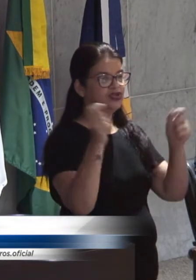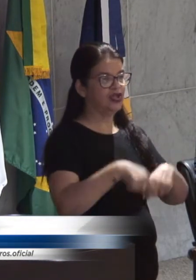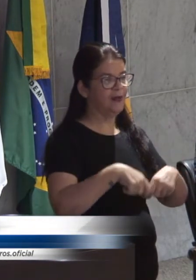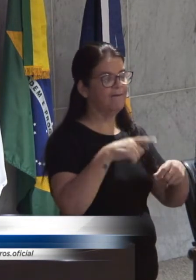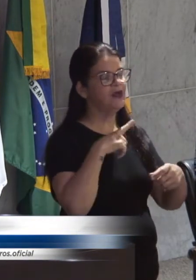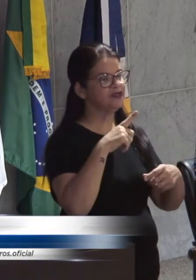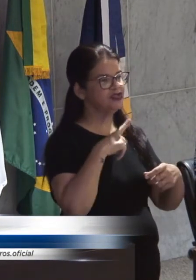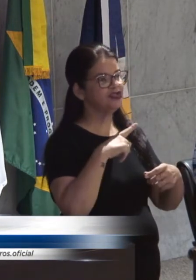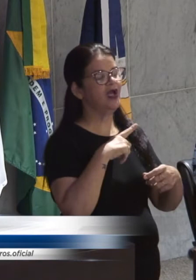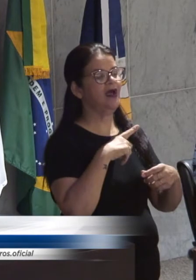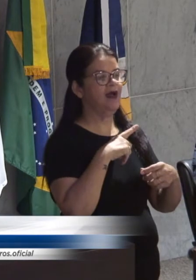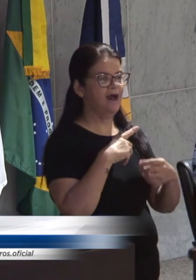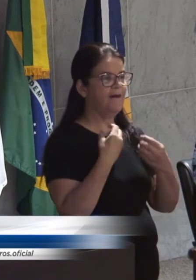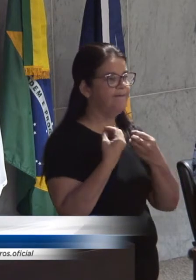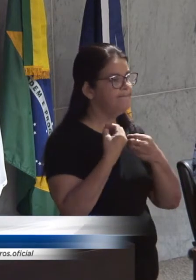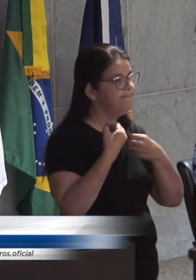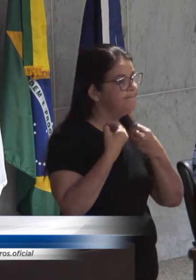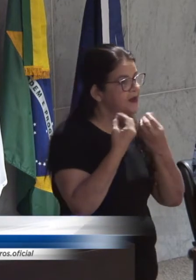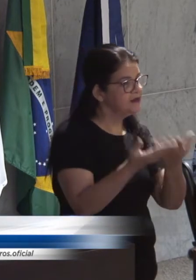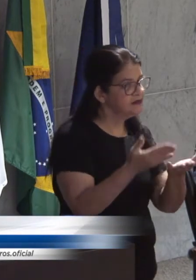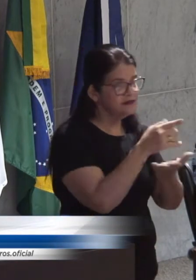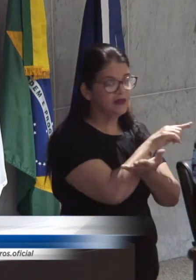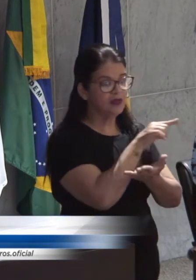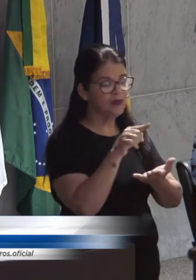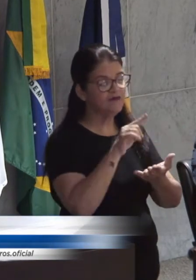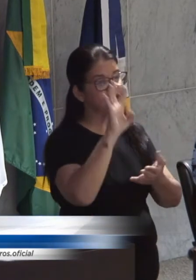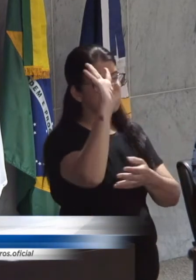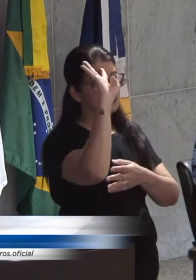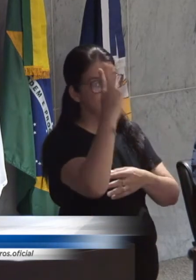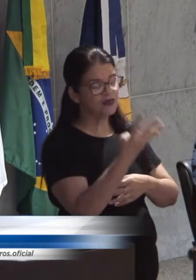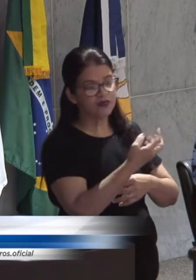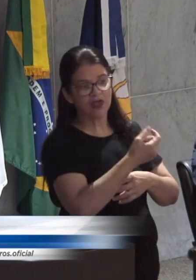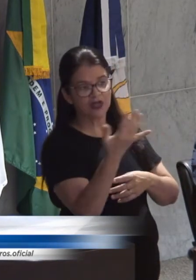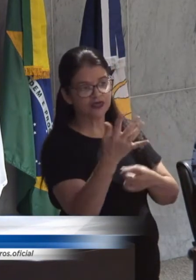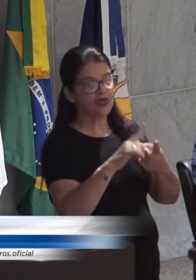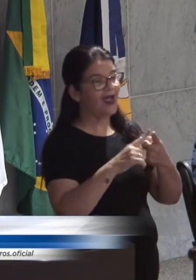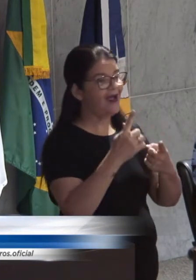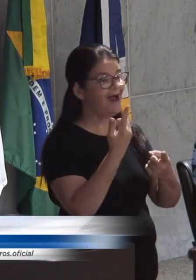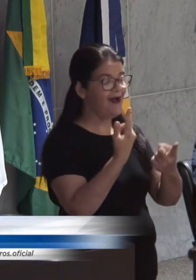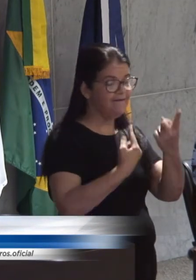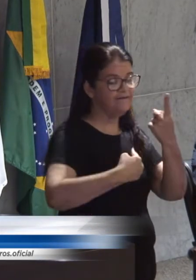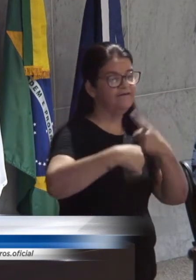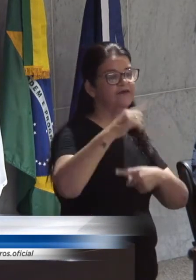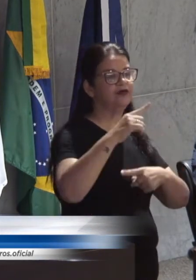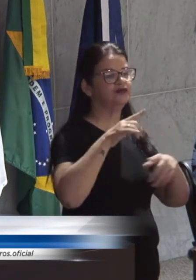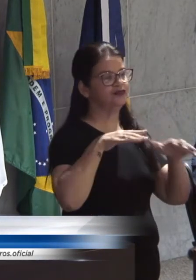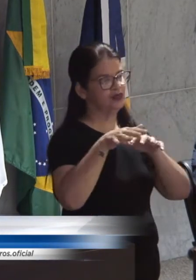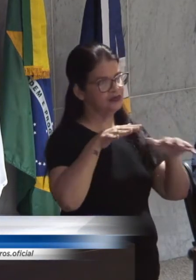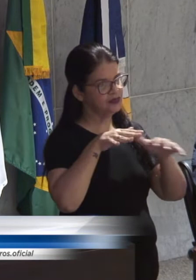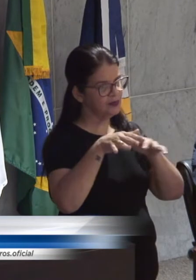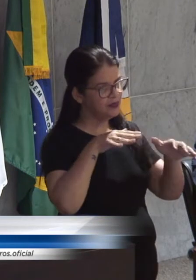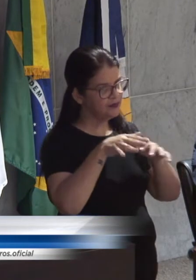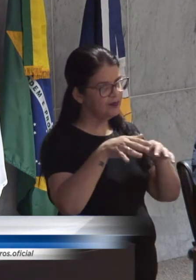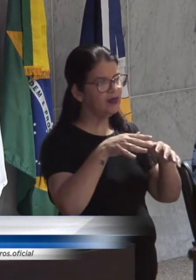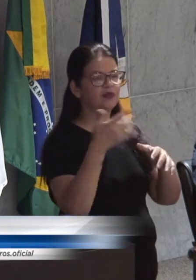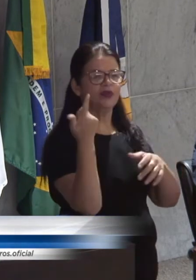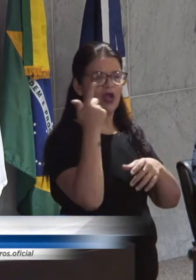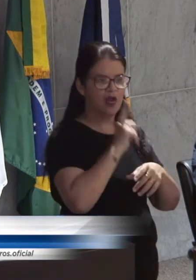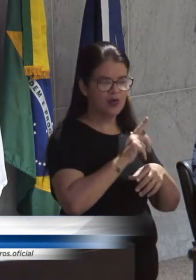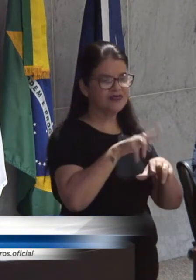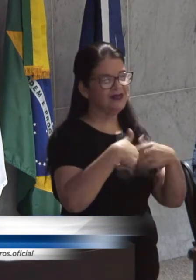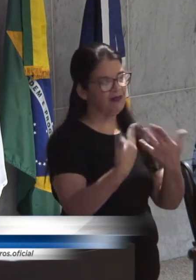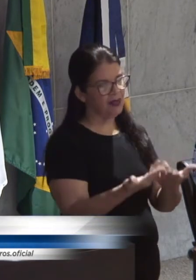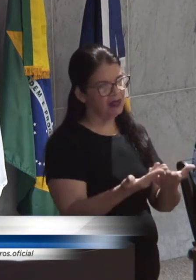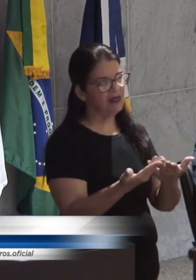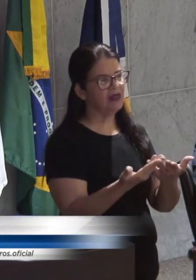estar passando para vocês quais os resultados, quais os avanços que esse movimento está conseguindo